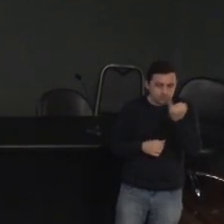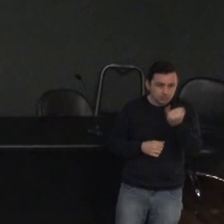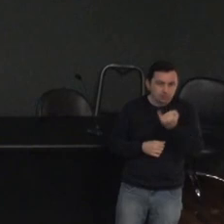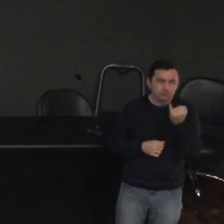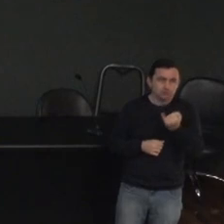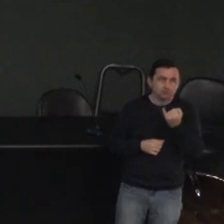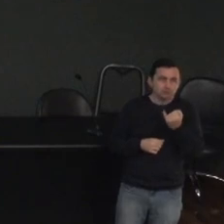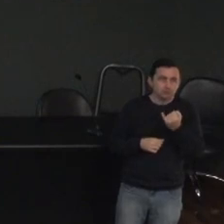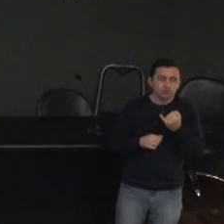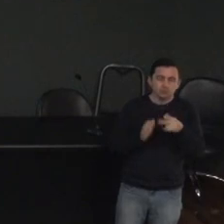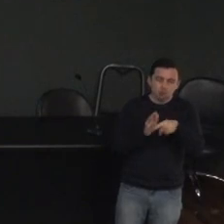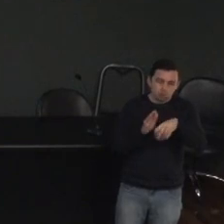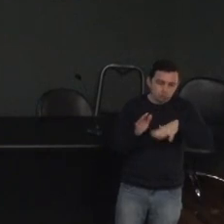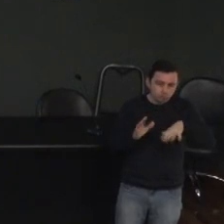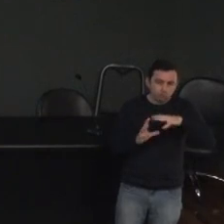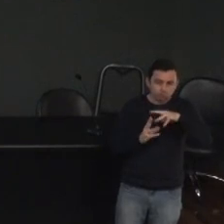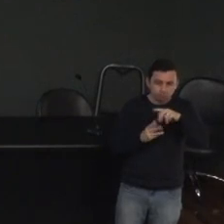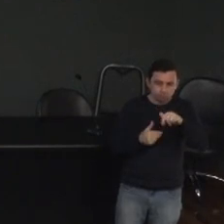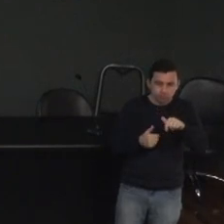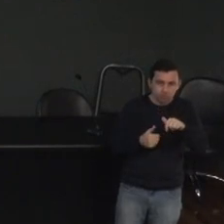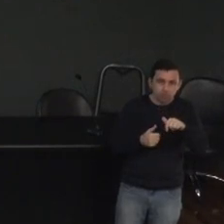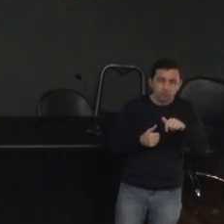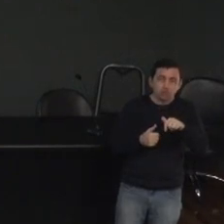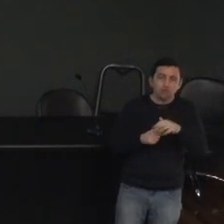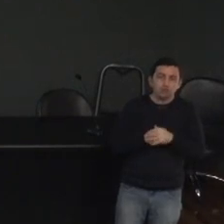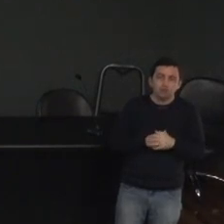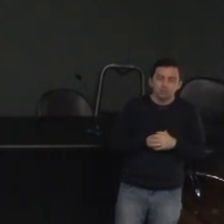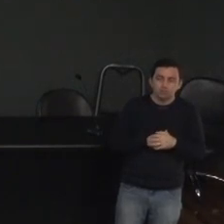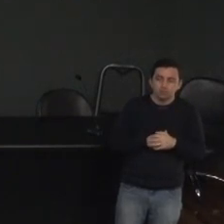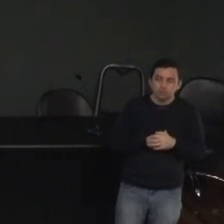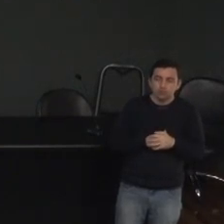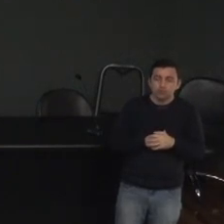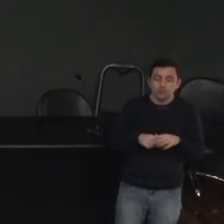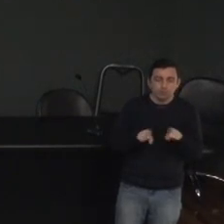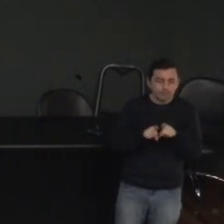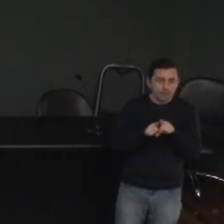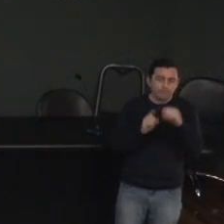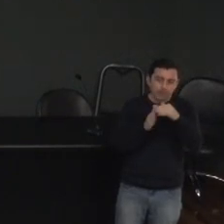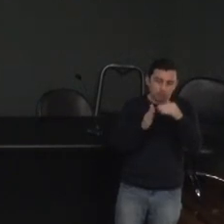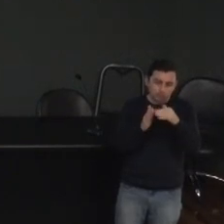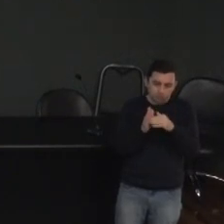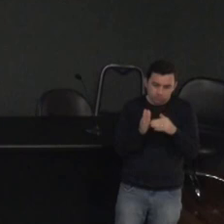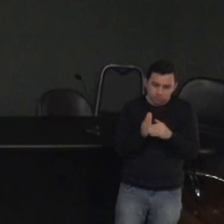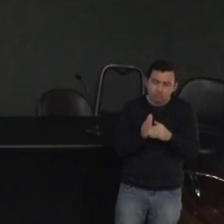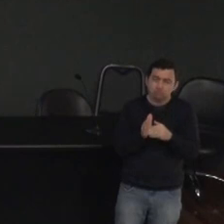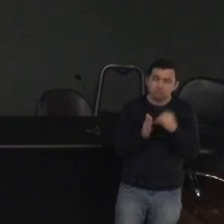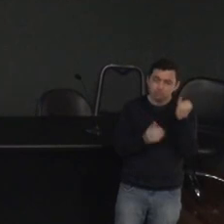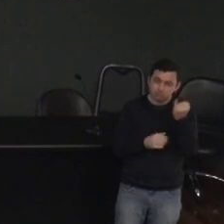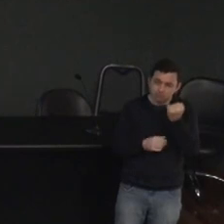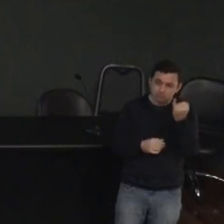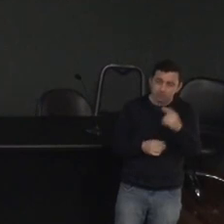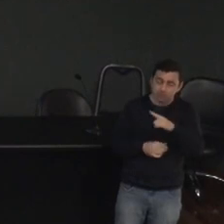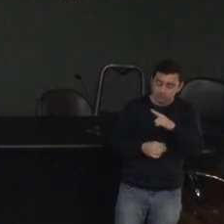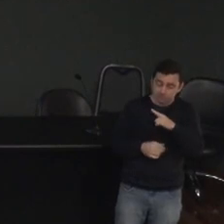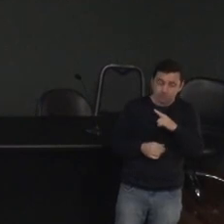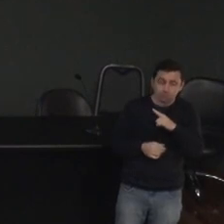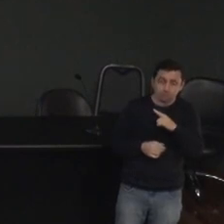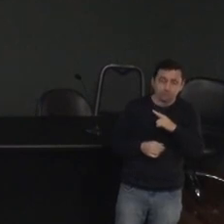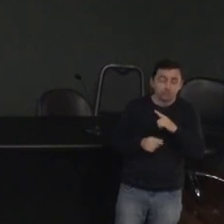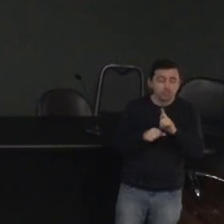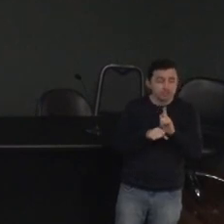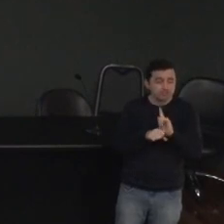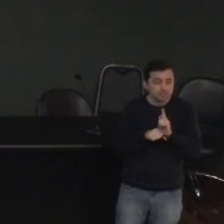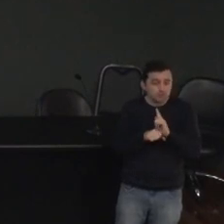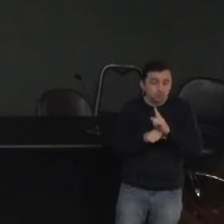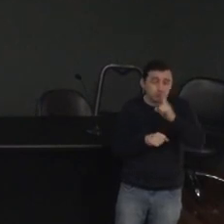boas práticas internacionais né das dos eventuais metodologias que existem sobre isso né metodologia de Gestão de